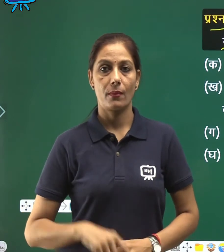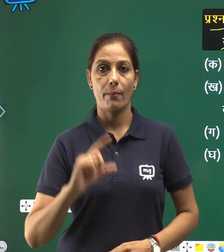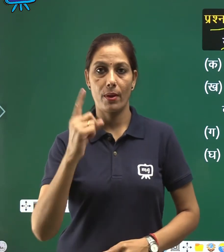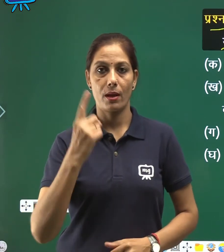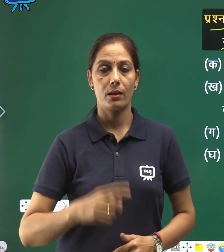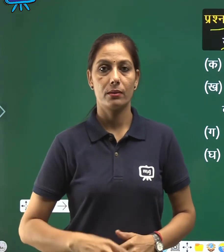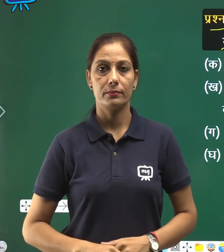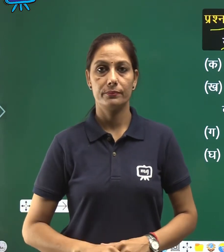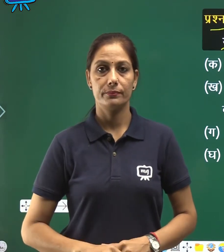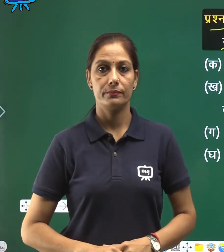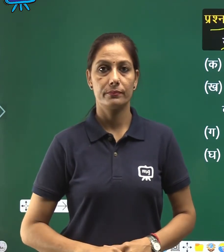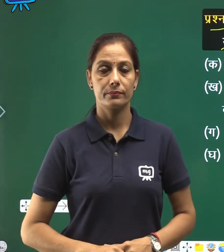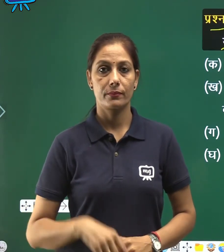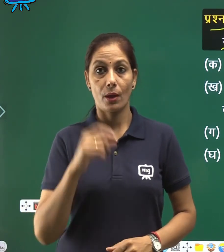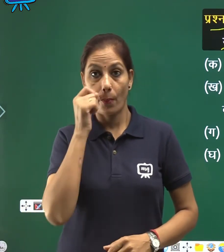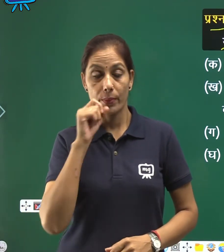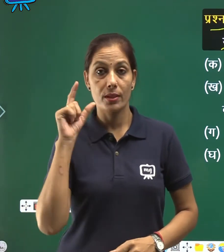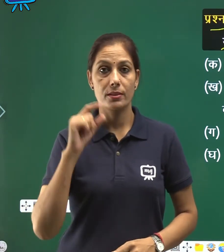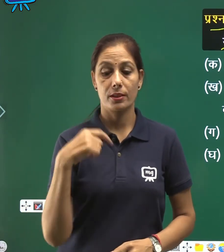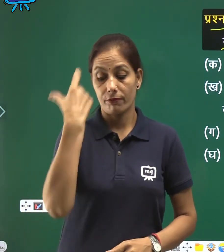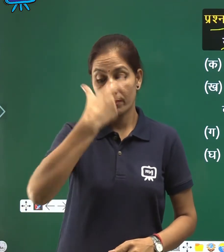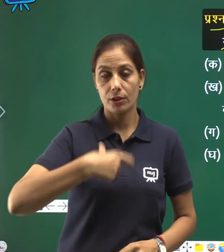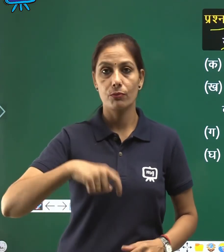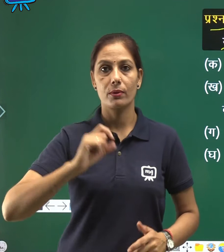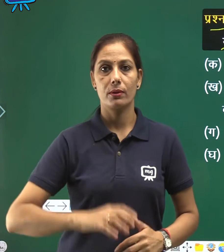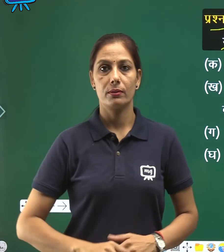पहला पिताजी के व्यक्तित्व का,